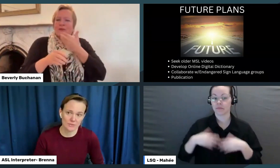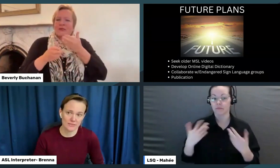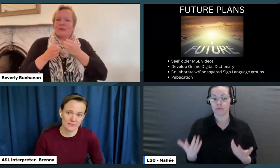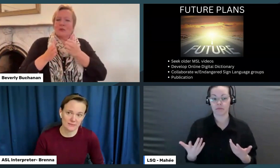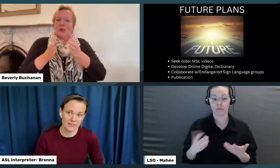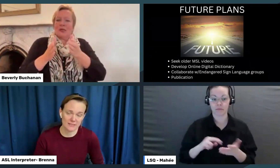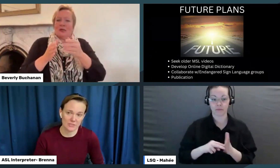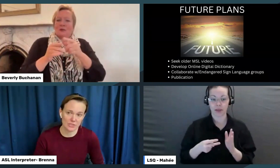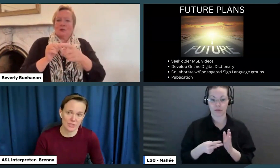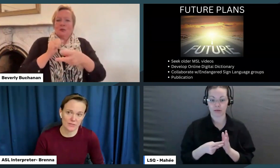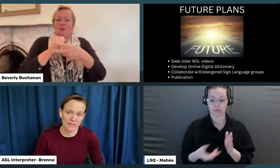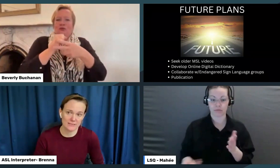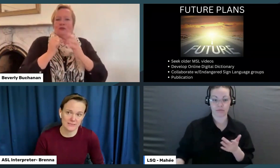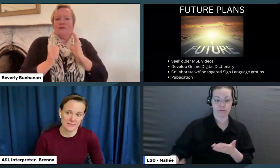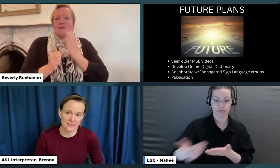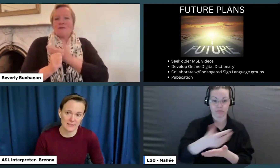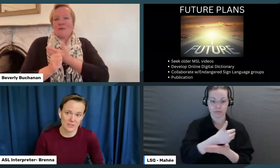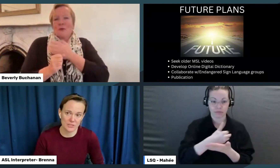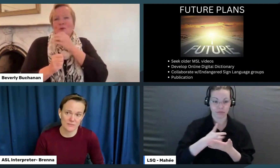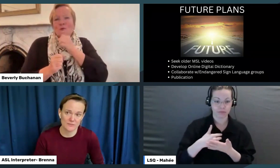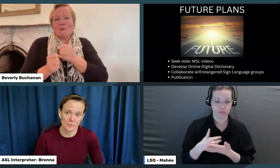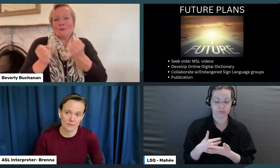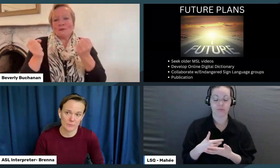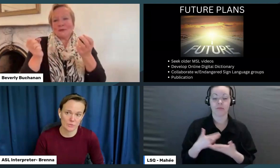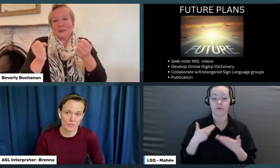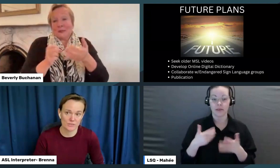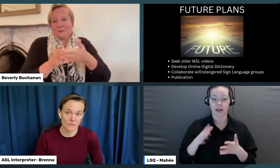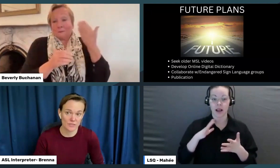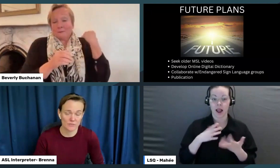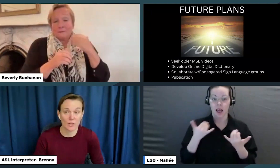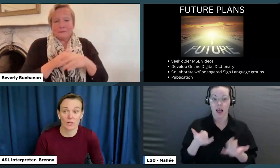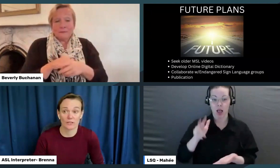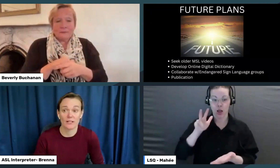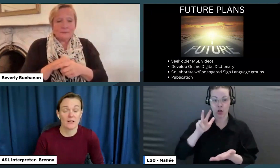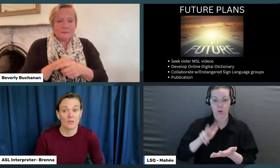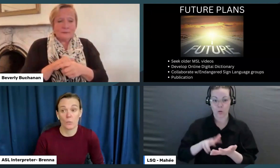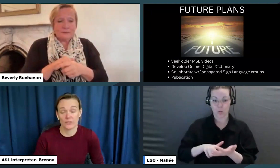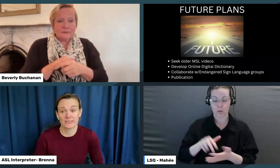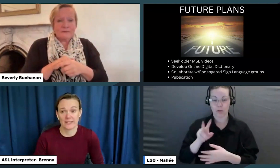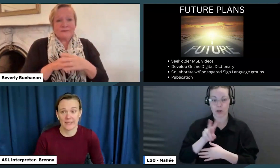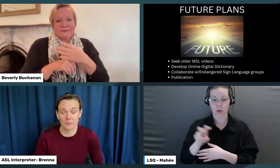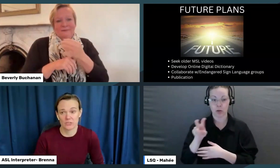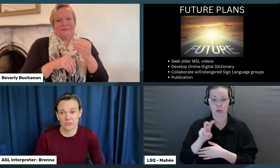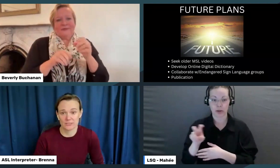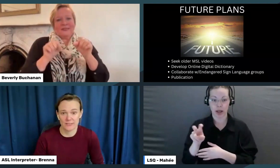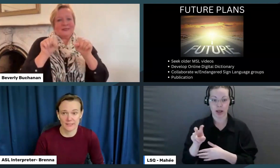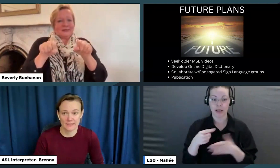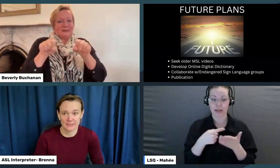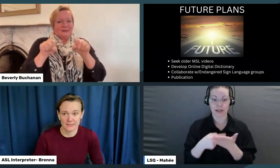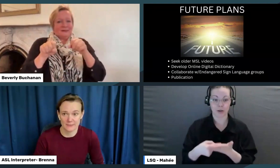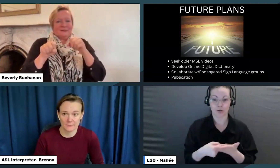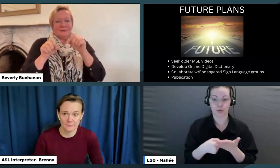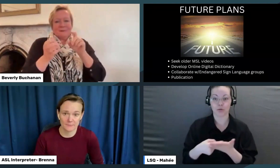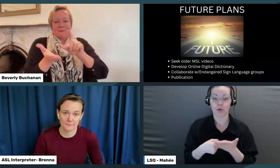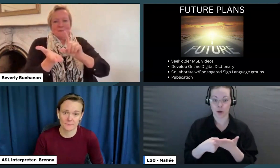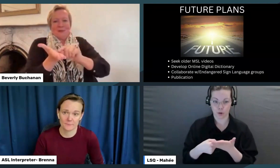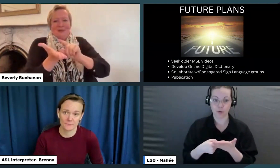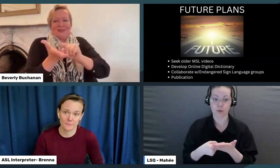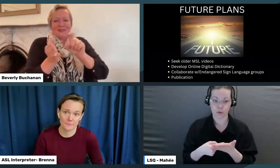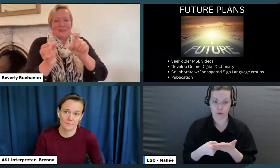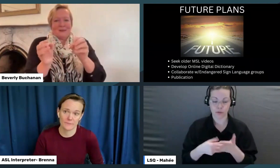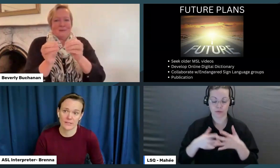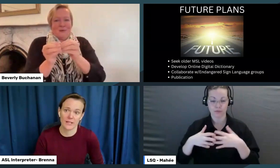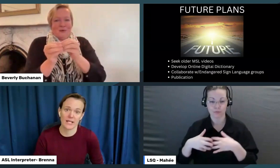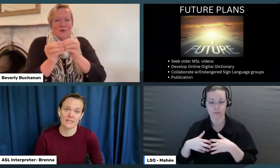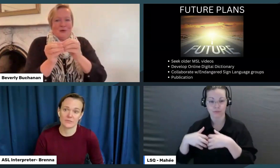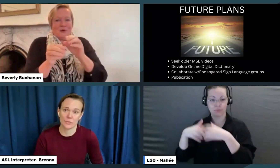a cette possibilité de partager des idées et de parler de toutes les langues de signes qui existent et qui ont existé. Et